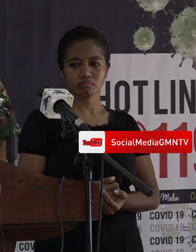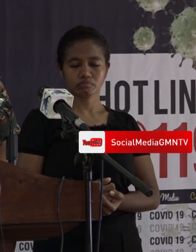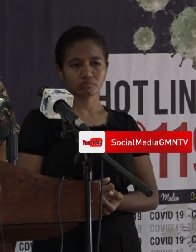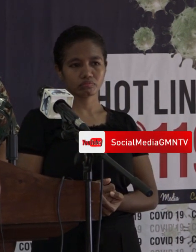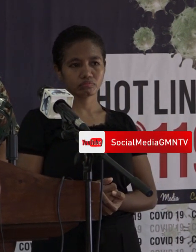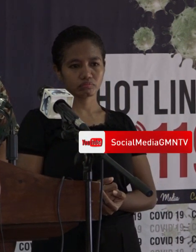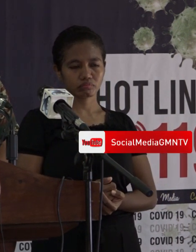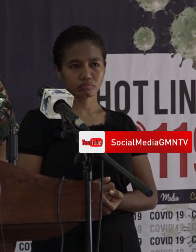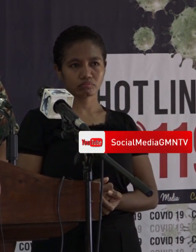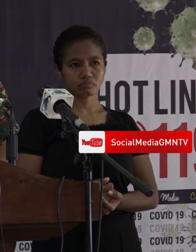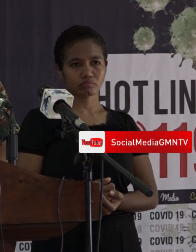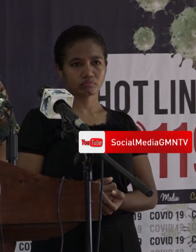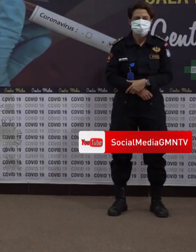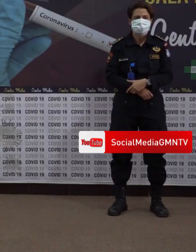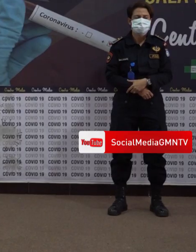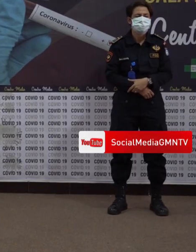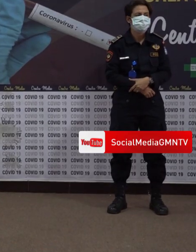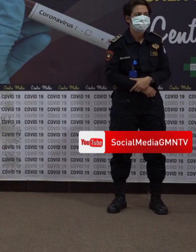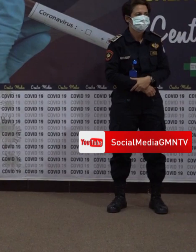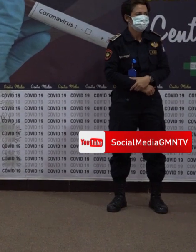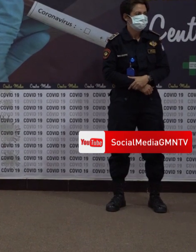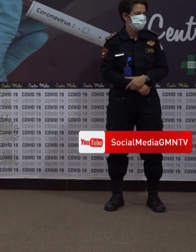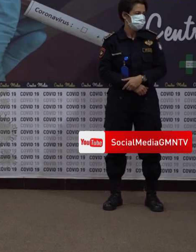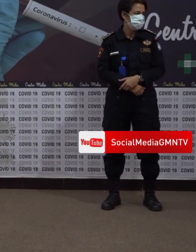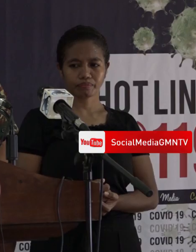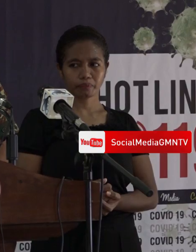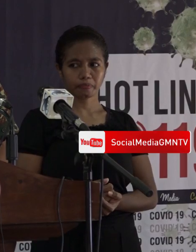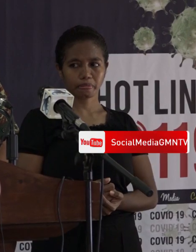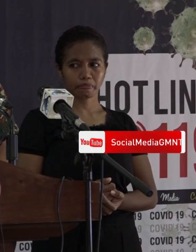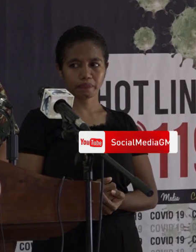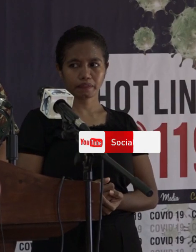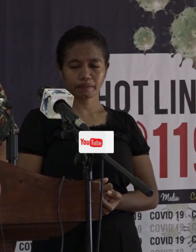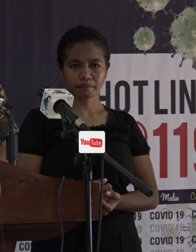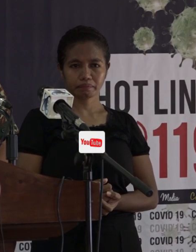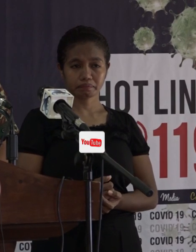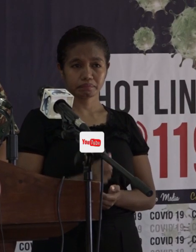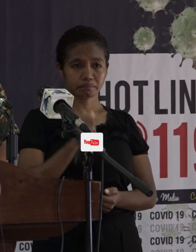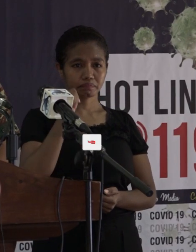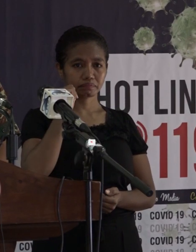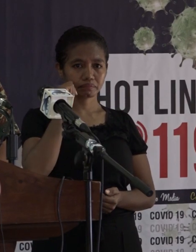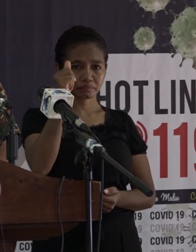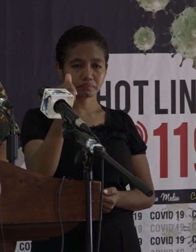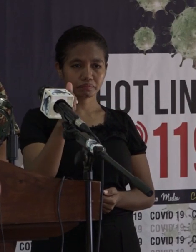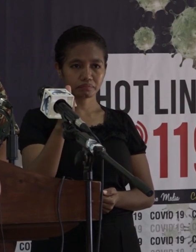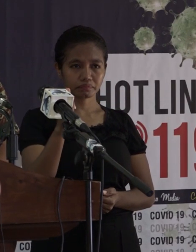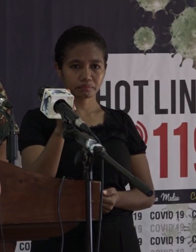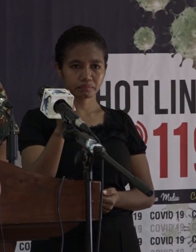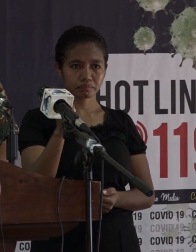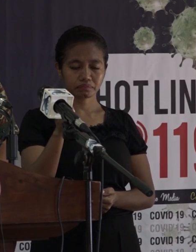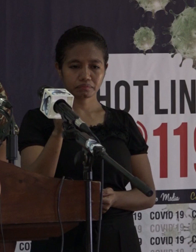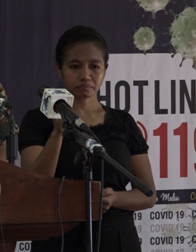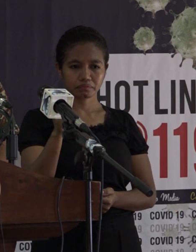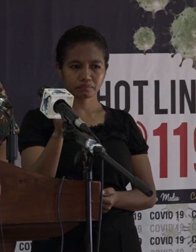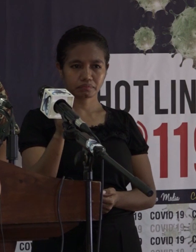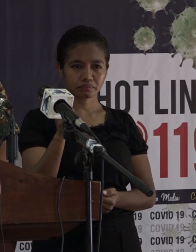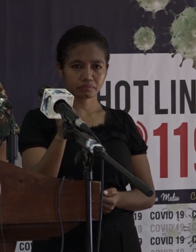mundial ou em Loron, é manebe infectado com COVID-19 hamutuk, milhão e da resin, mate quase rihunen